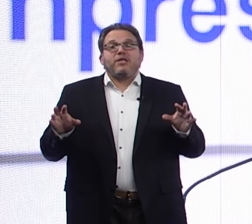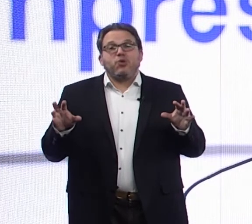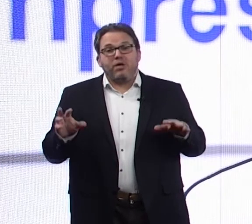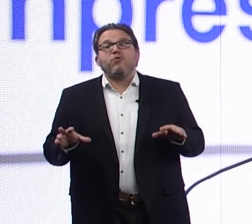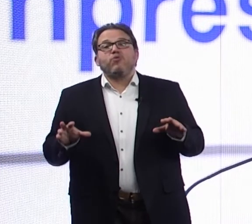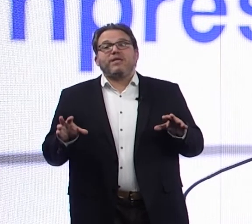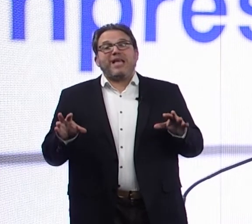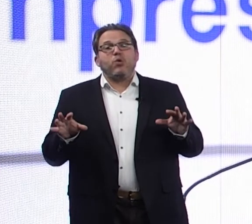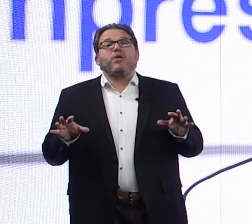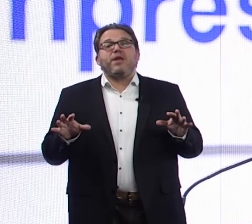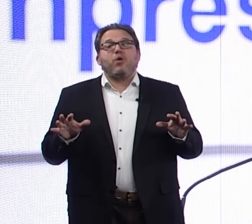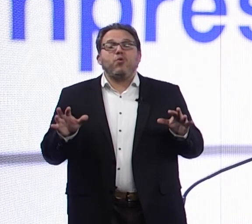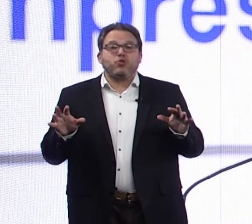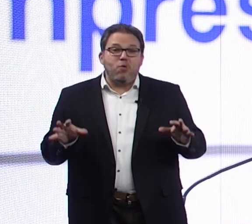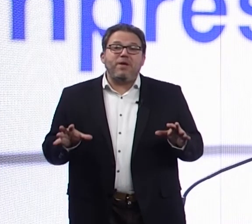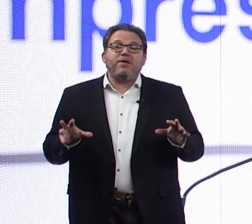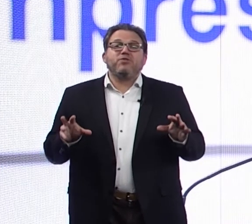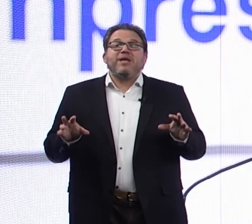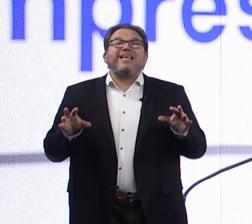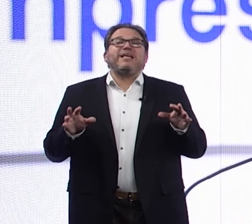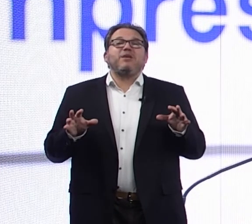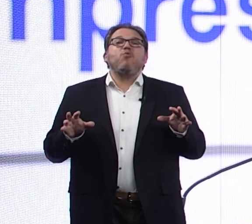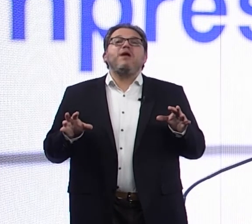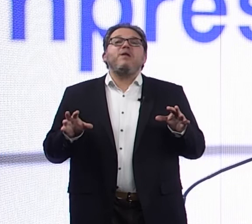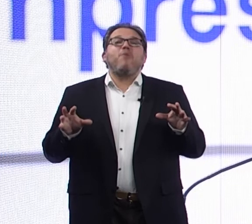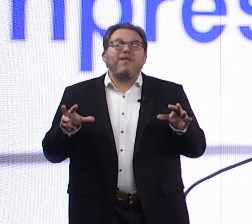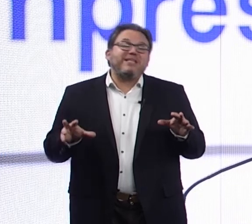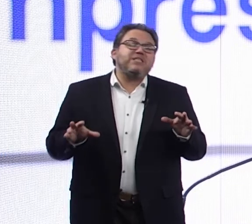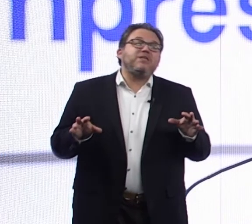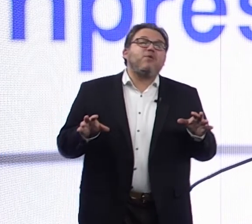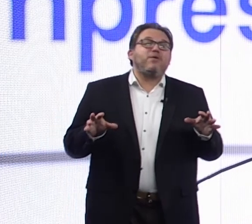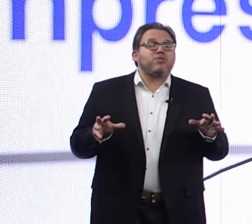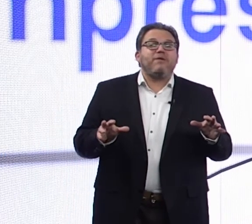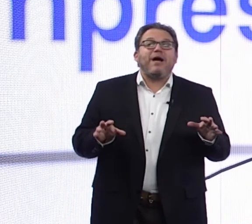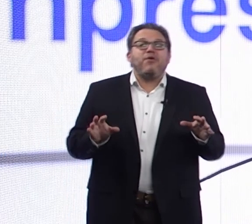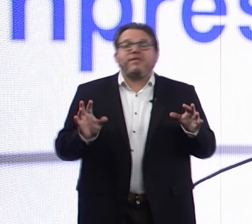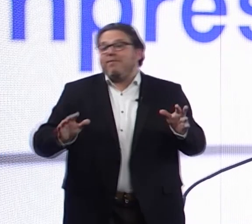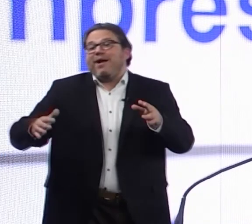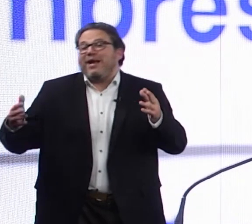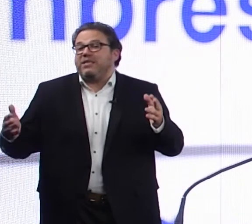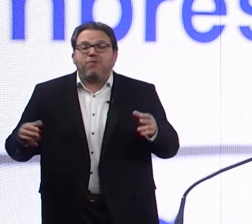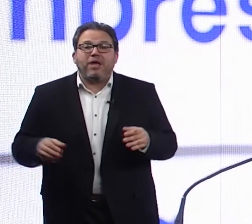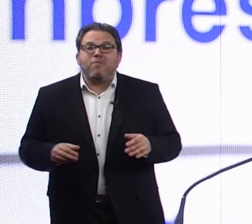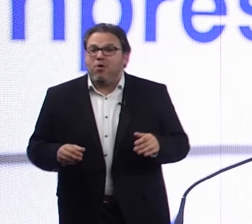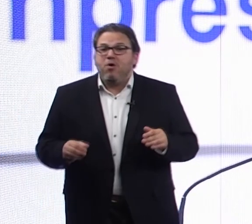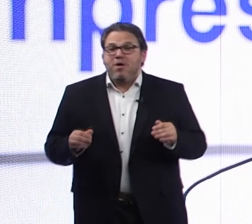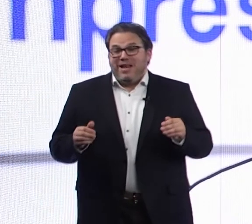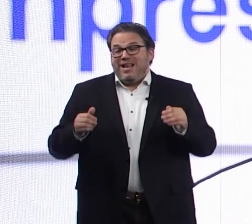son cláusulas que incluyen algunos convenios y que aseguran el poder adquisitivo de los trabajadores de manera que si por ejemplo la